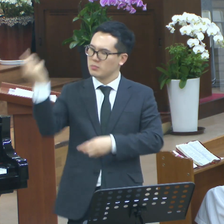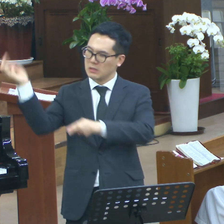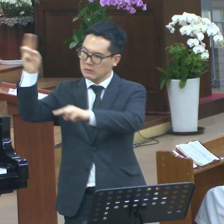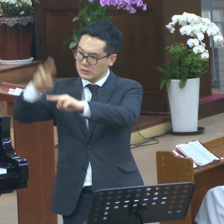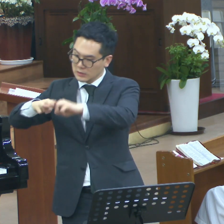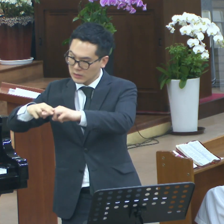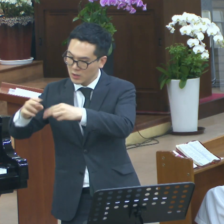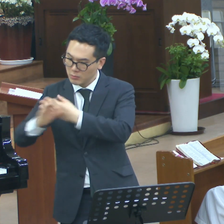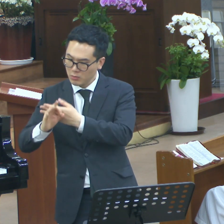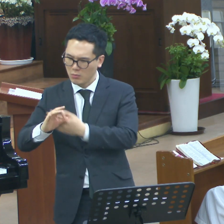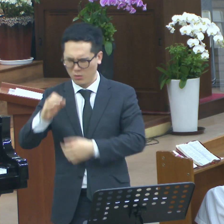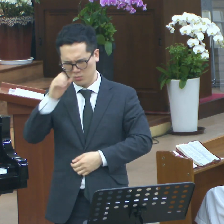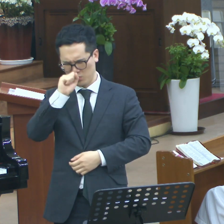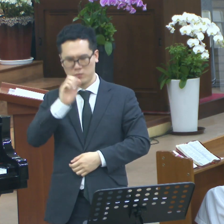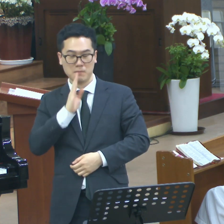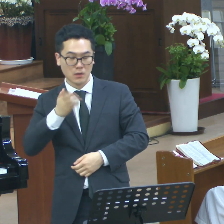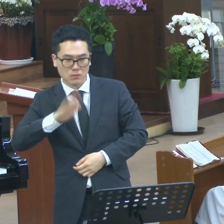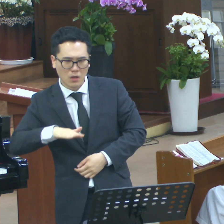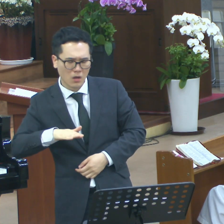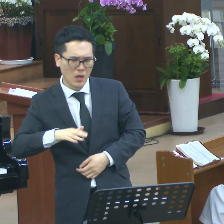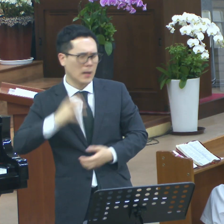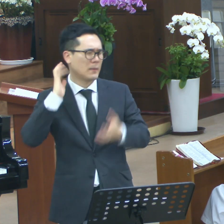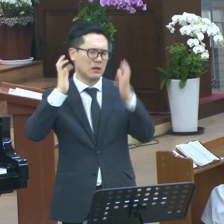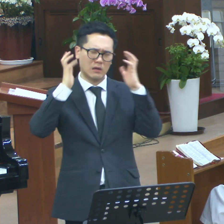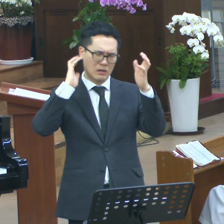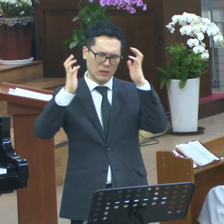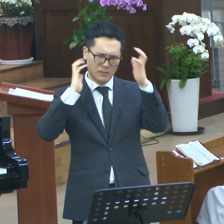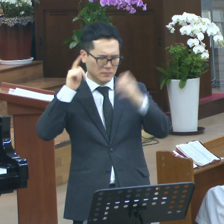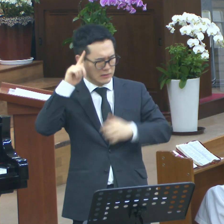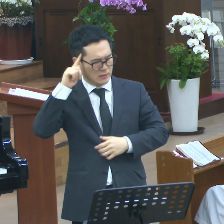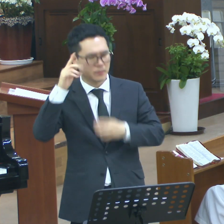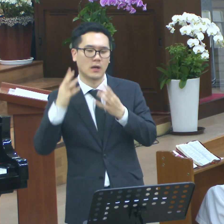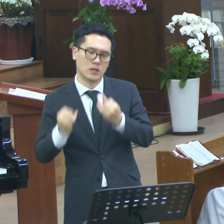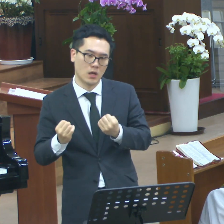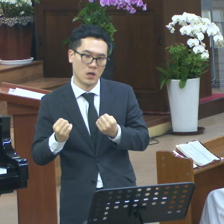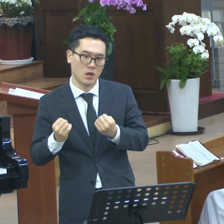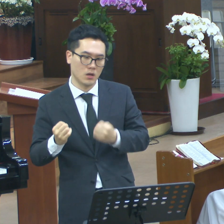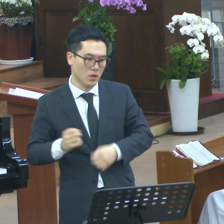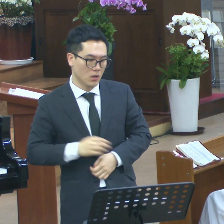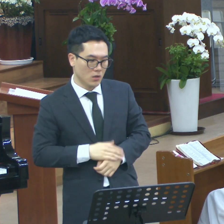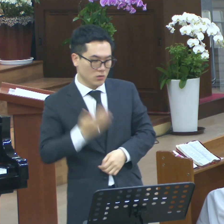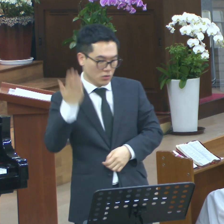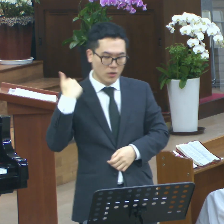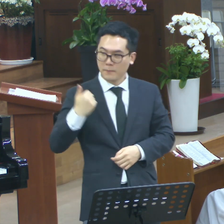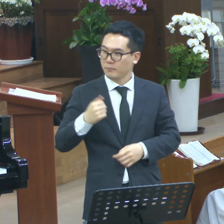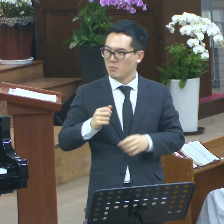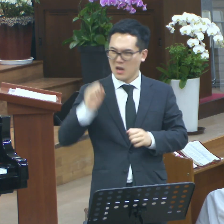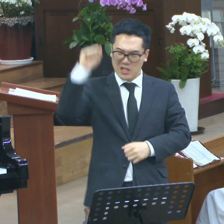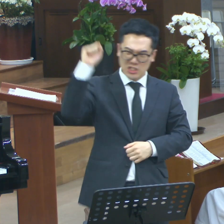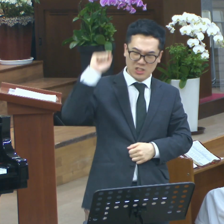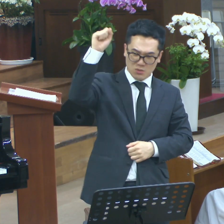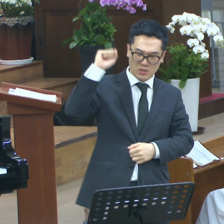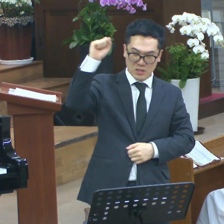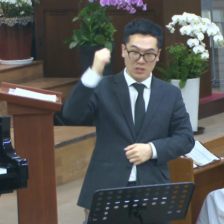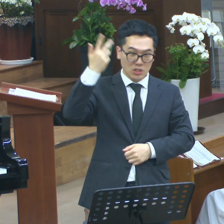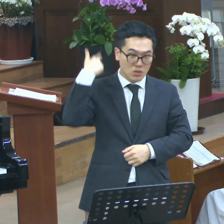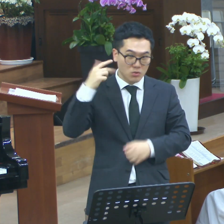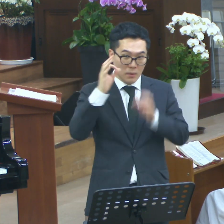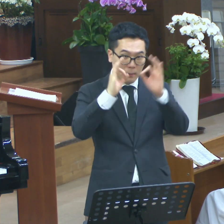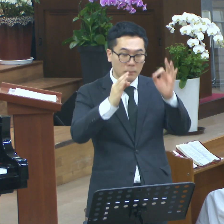너무 칭찬해 줬더니 지난 주간에 전부 문 앞에서 문을 이렇게 막고 뚫어라 막아라 이러면서 아니 국회의원 해가지고